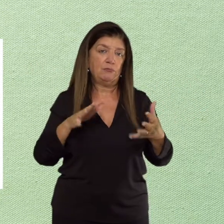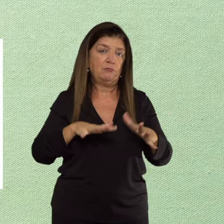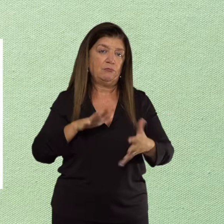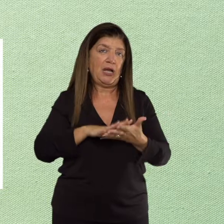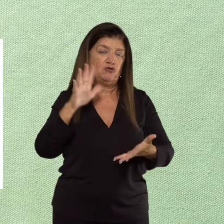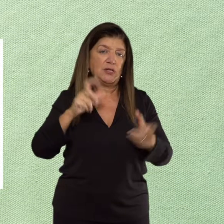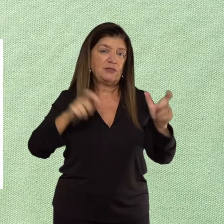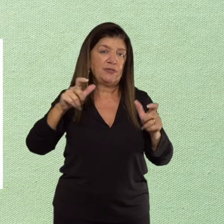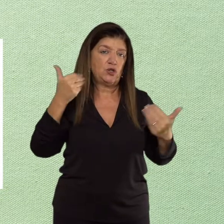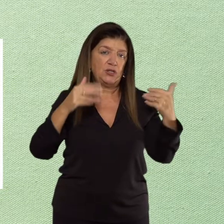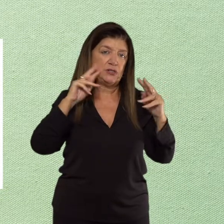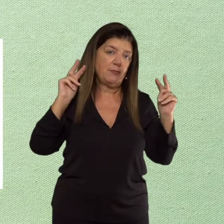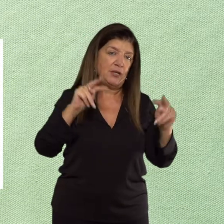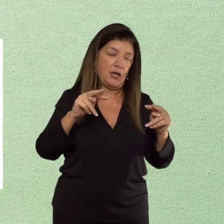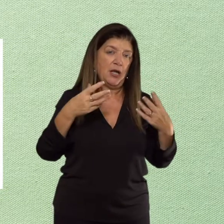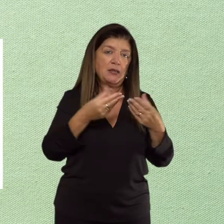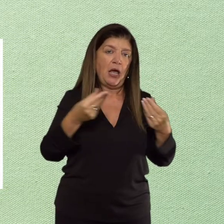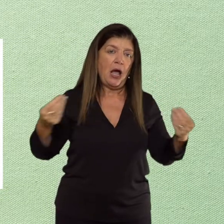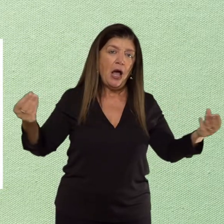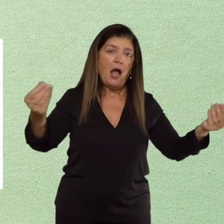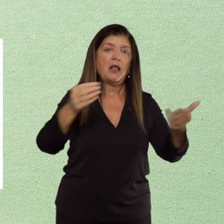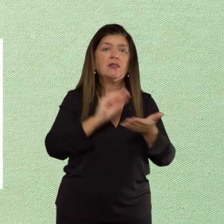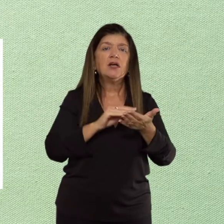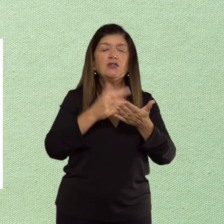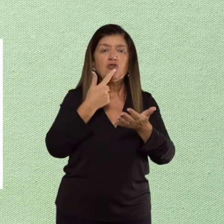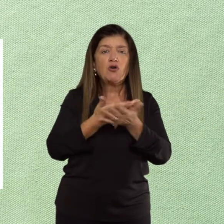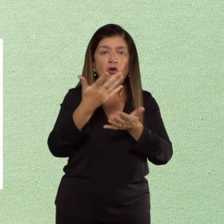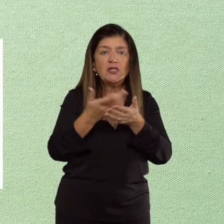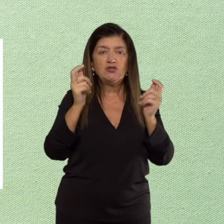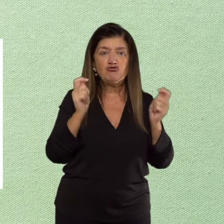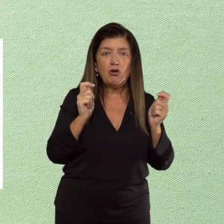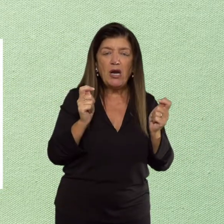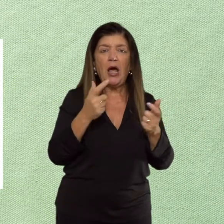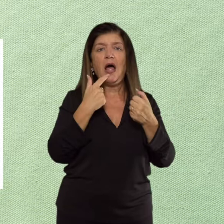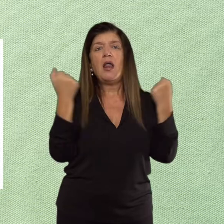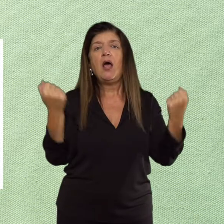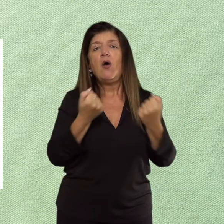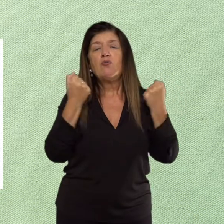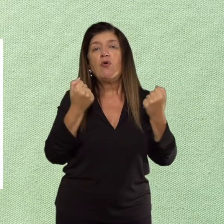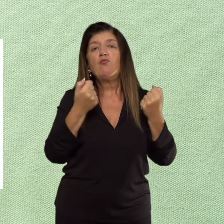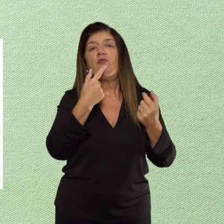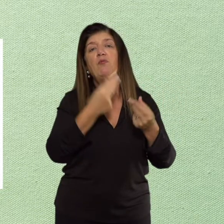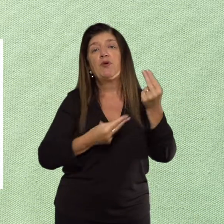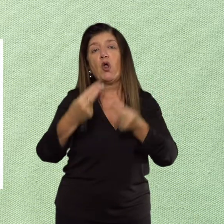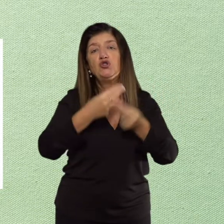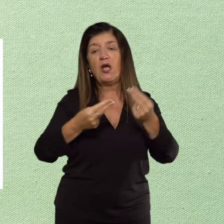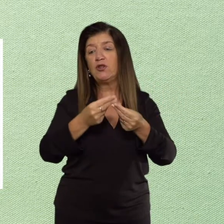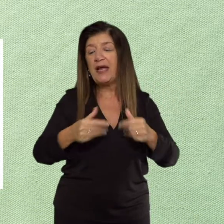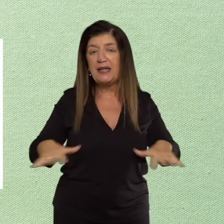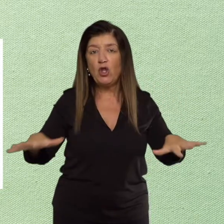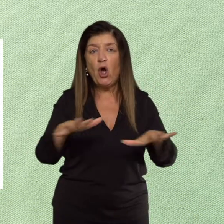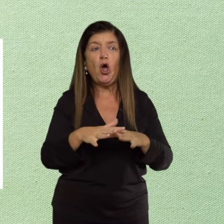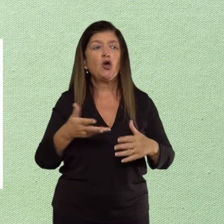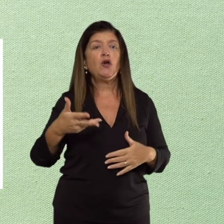non soltanto rimbalza anche notizie di giornali, promuove progetti di sussidiarietà sul territorio.